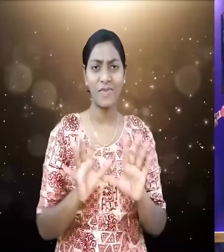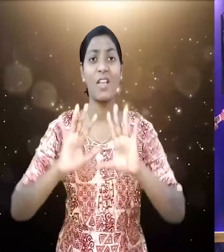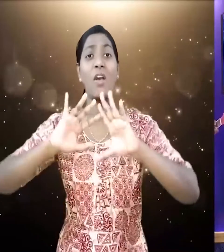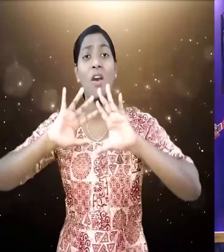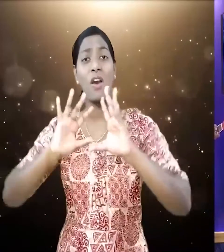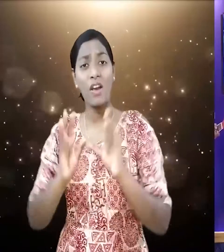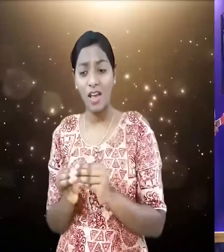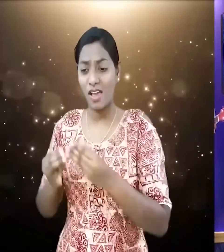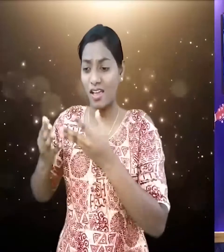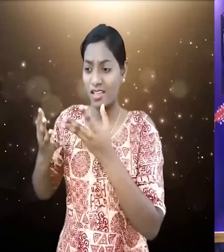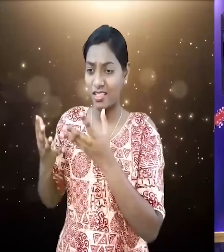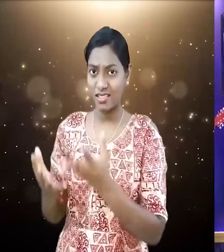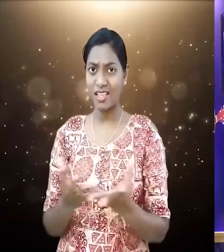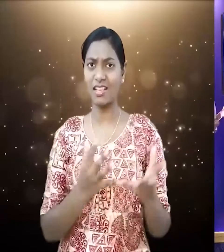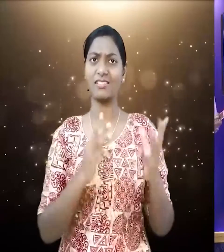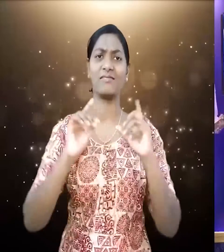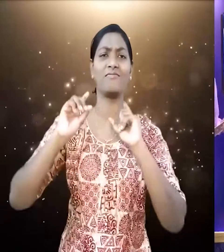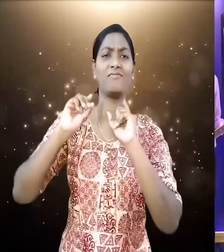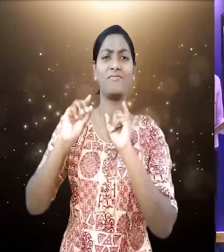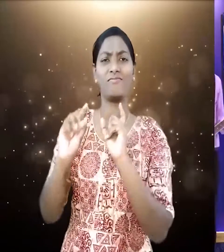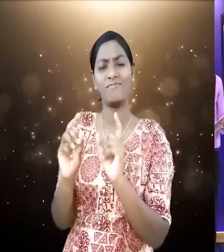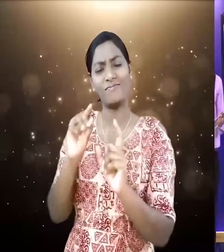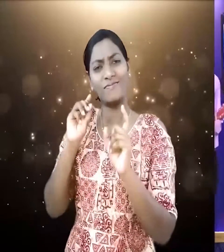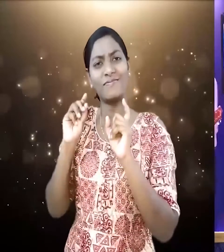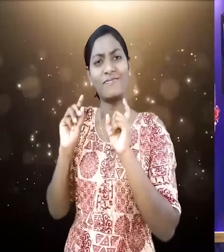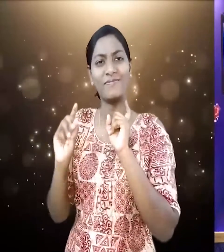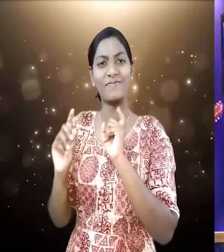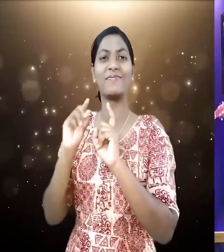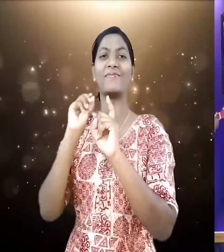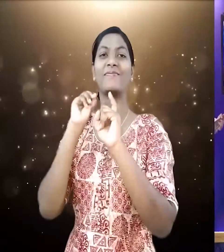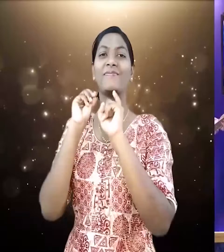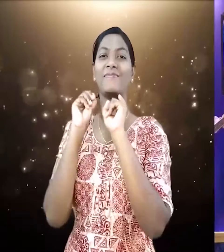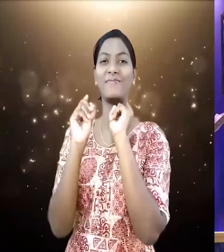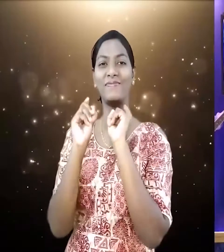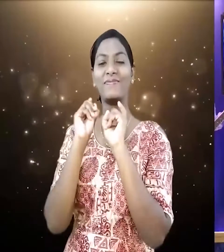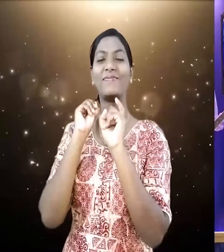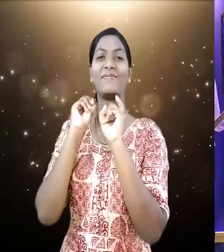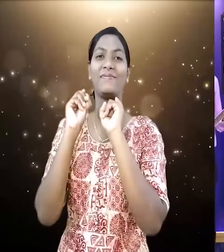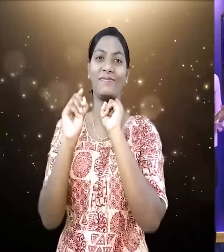है, सब चीजों के तू है, तू नियंत्रण में